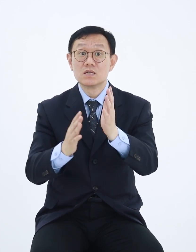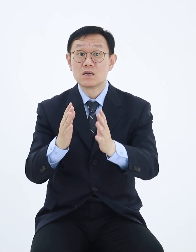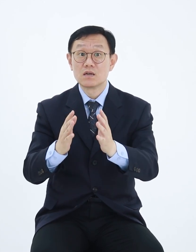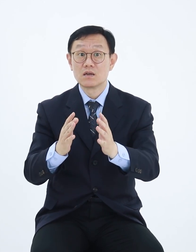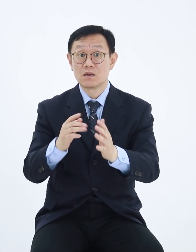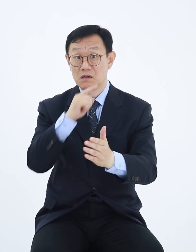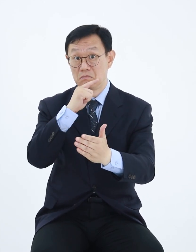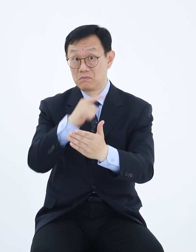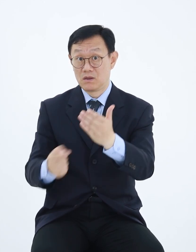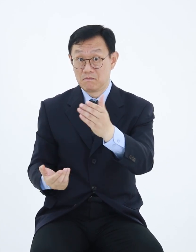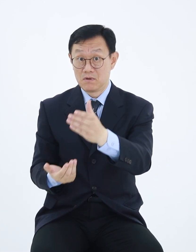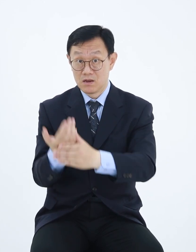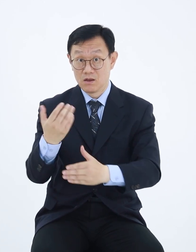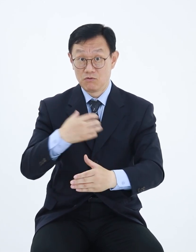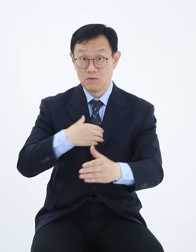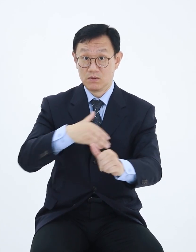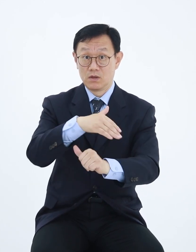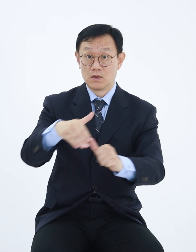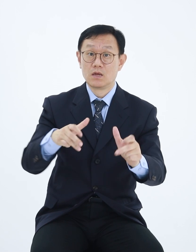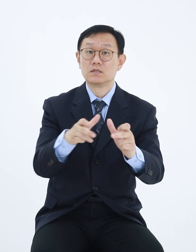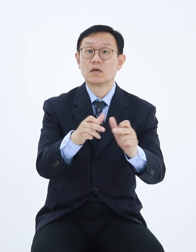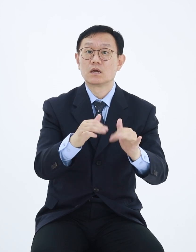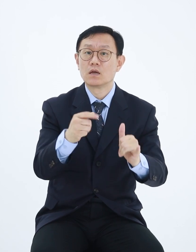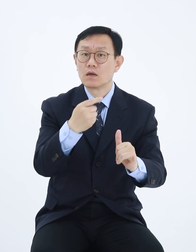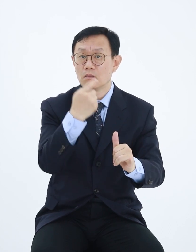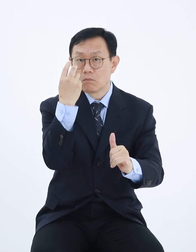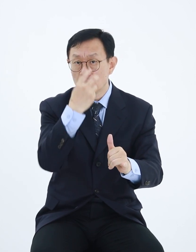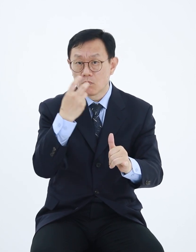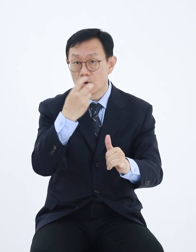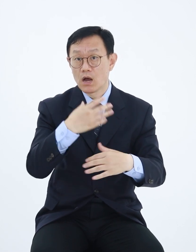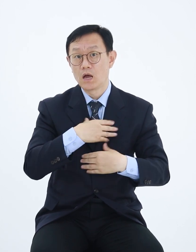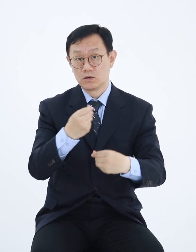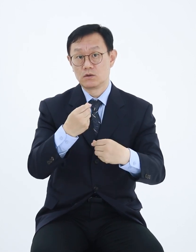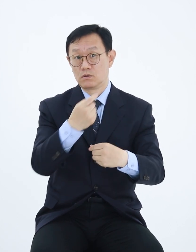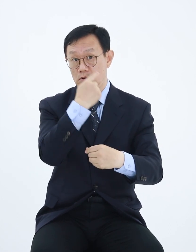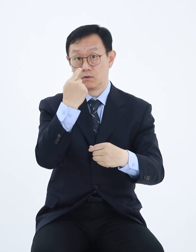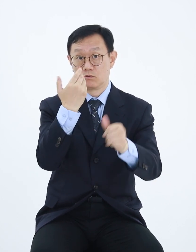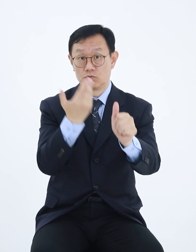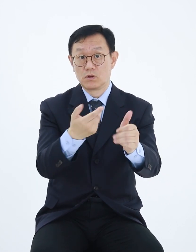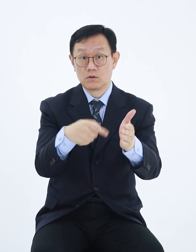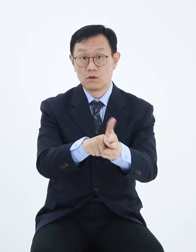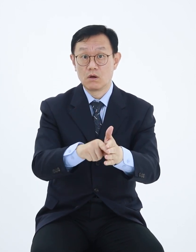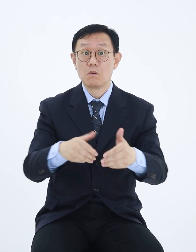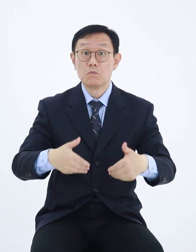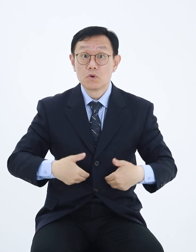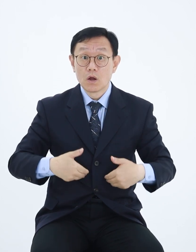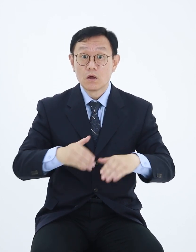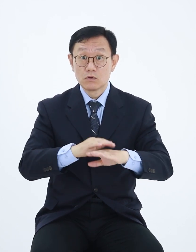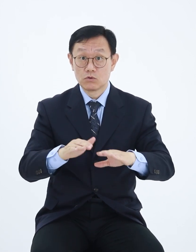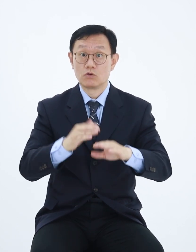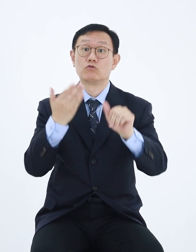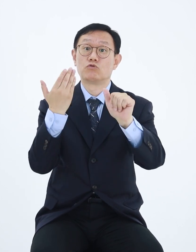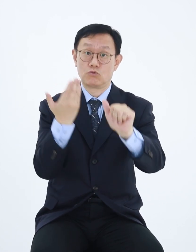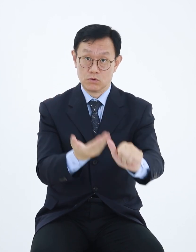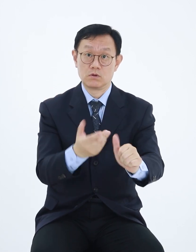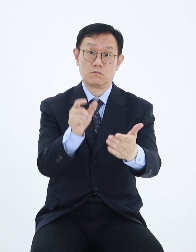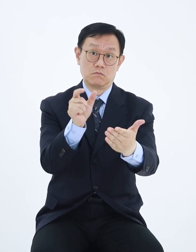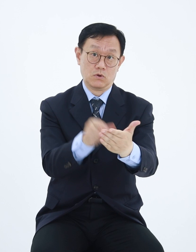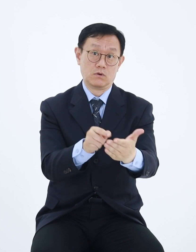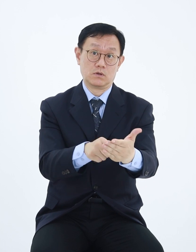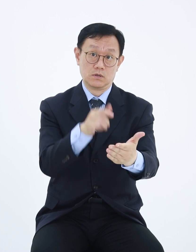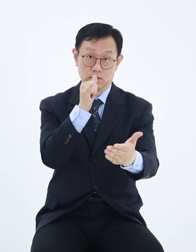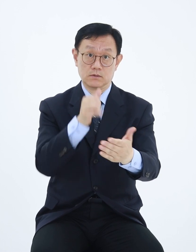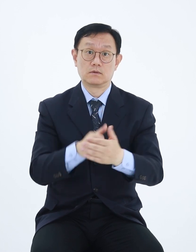발생과 같은 위험 상황에서 장애인을 보호하고 안전을 보장하기 위해 모든 필요한 조치를 취해야 한다고 명시하고